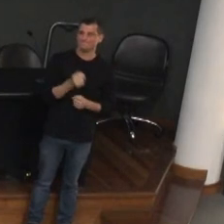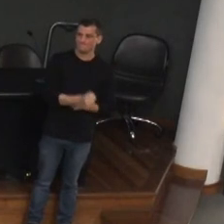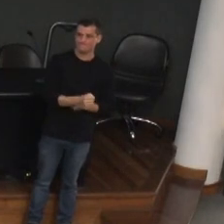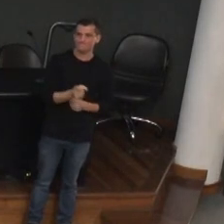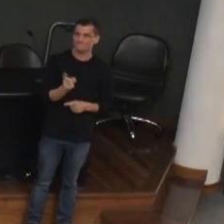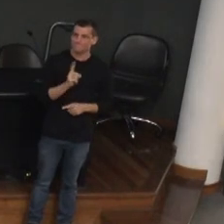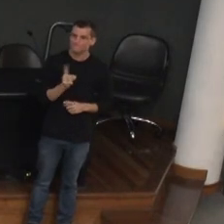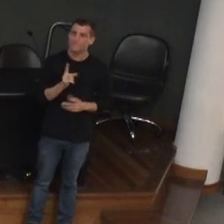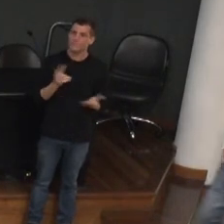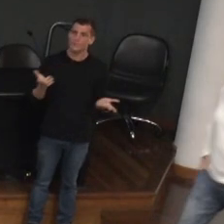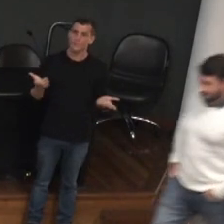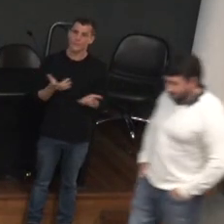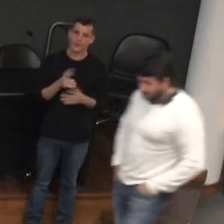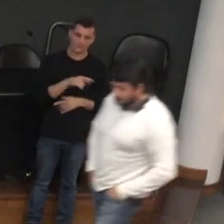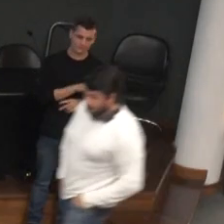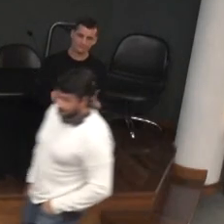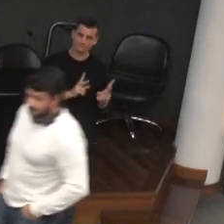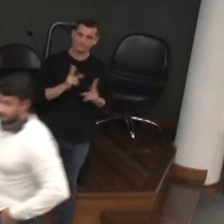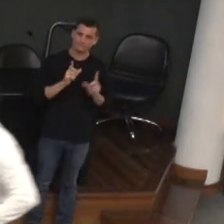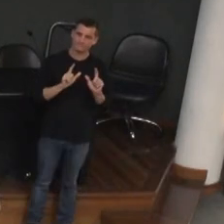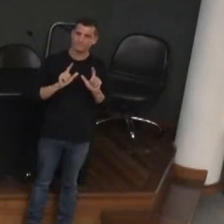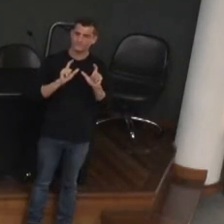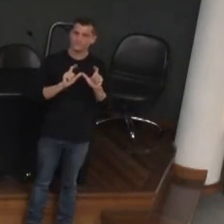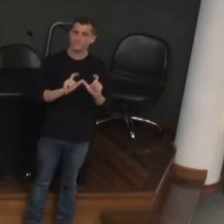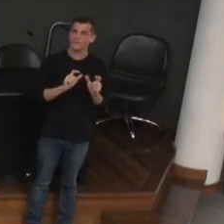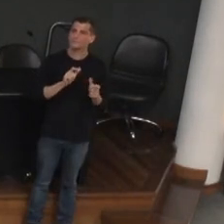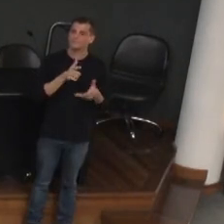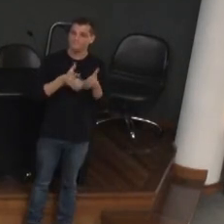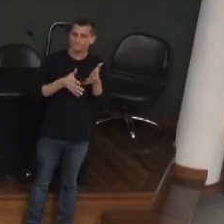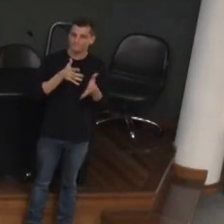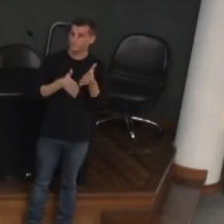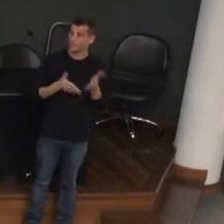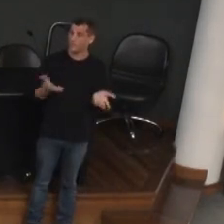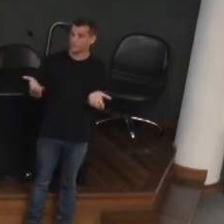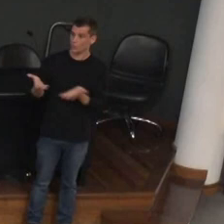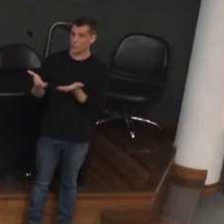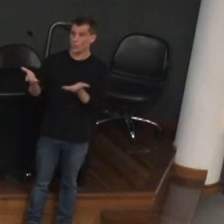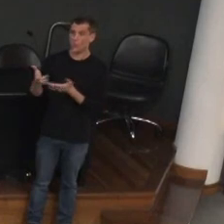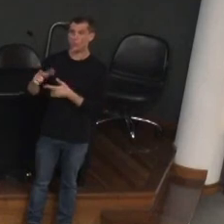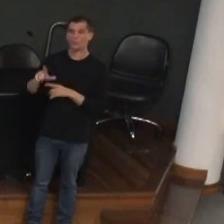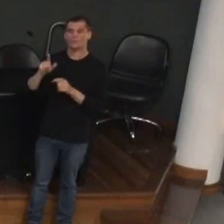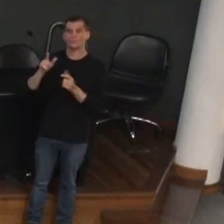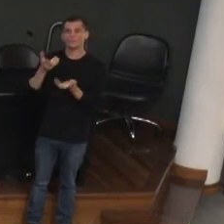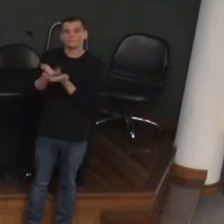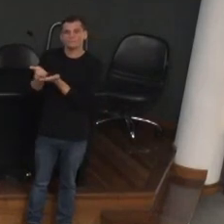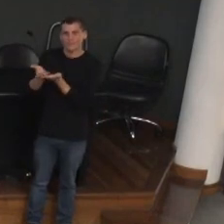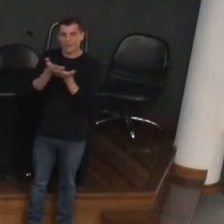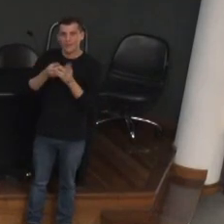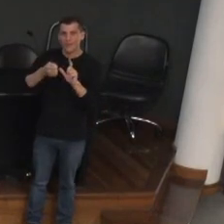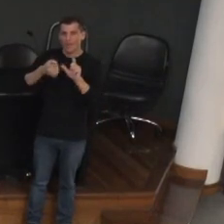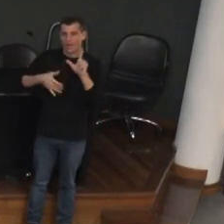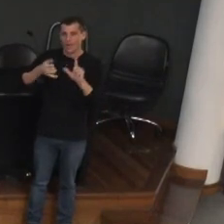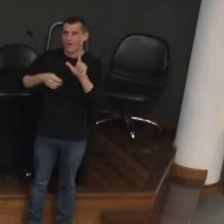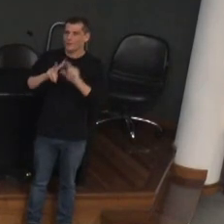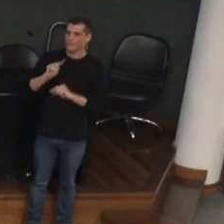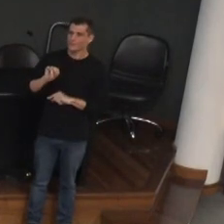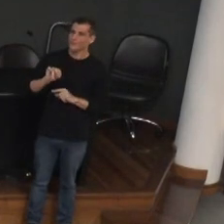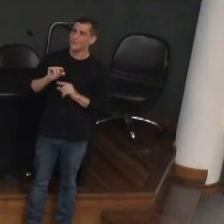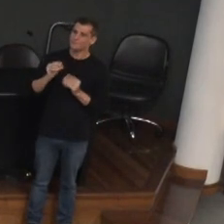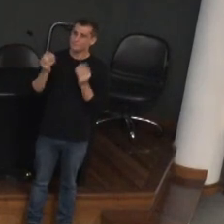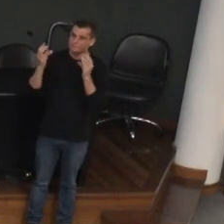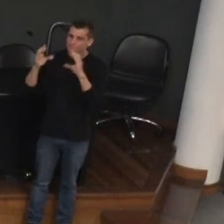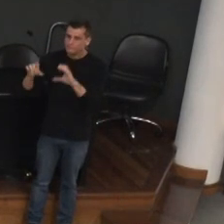mas será editado porque se estas aulas Elas serão gravadas estão sendo gravadas e serão disponibilizados